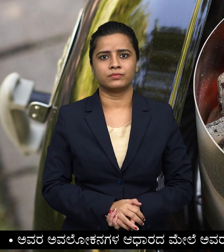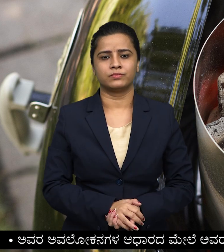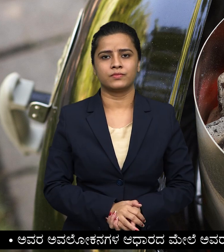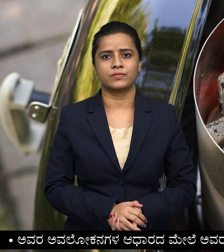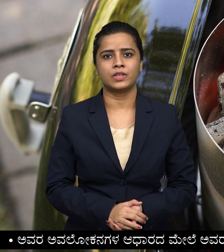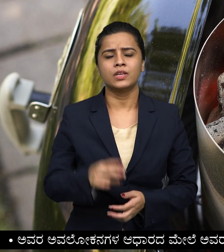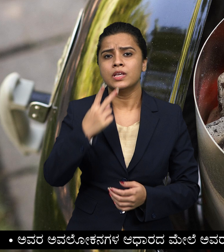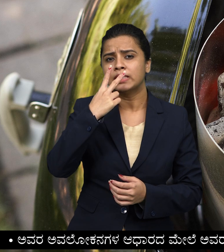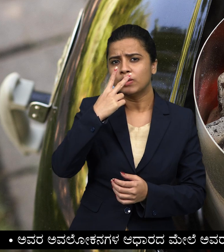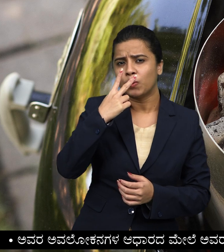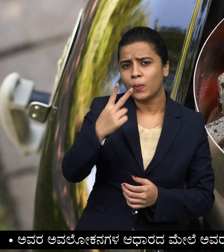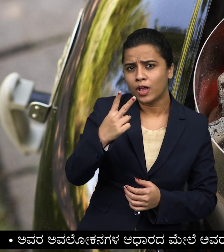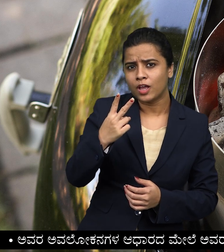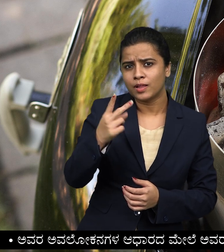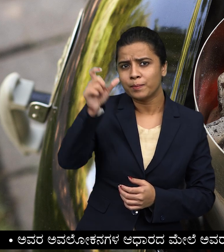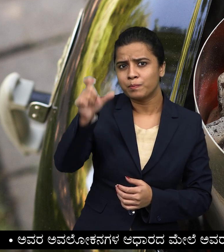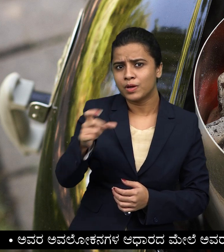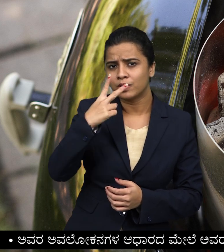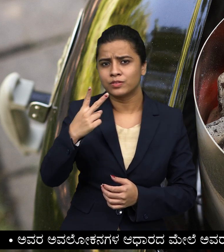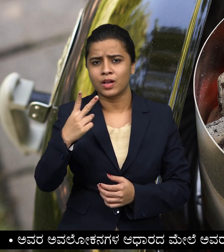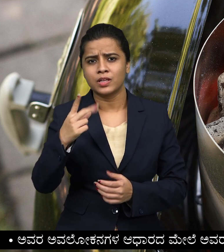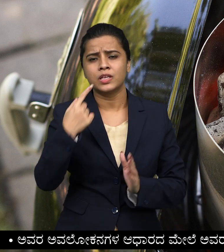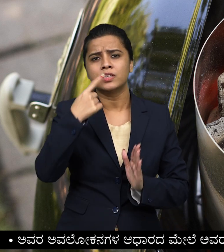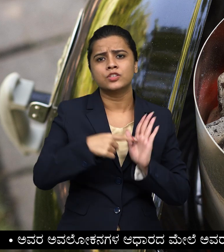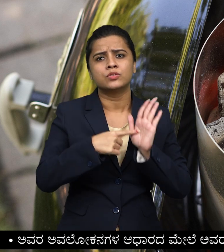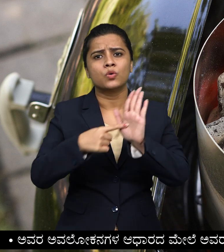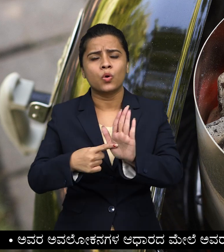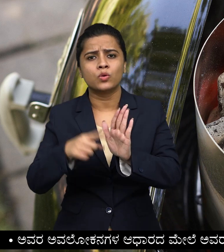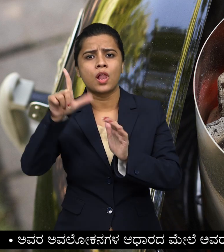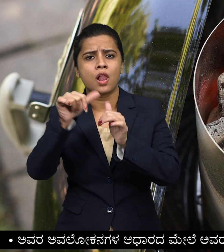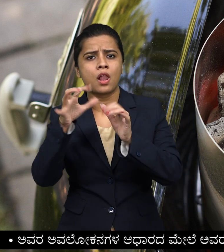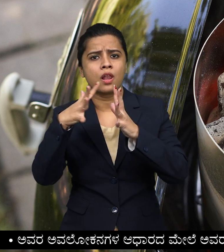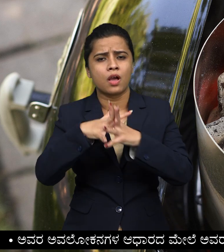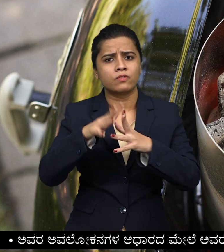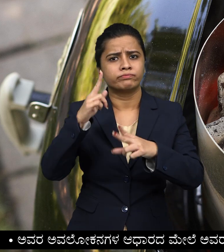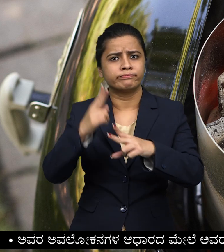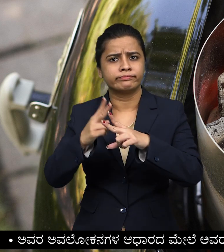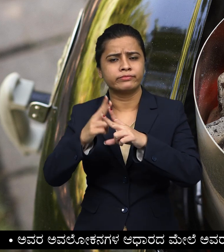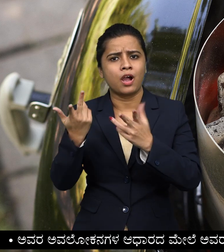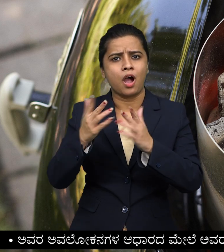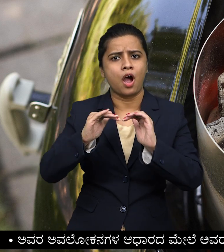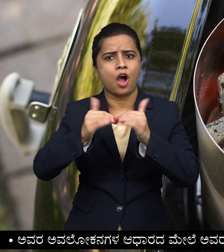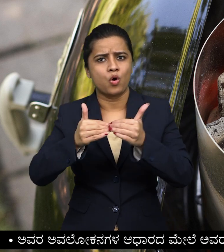ಅವರ ಅವಲೋಕನಗಳ ಆಧಾರದ ಮೇಲೆ ಅವರು ದ್ರವ್ಯರಾಶಿಯ ಸಂರಕ್ಷಣೆಯ ನಿಯಮವನ್ನು